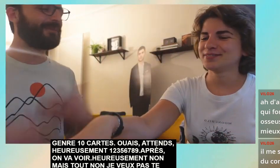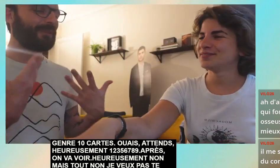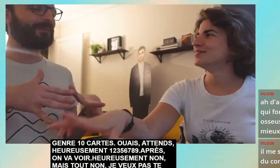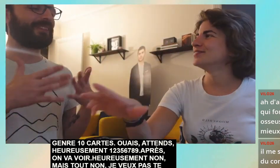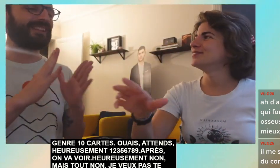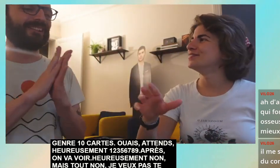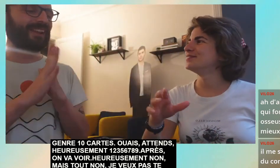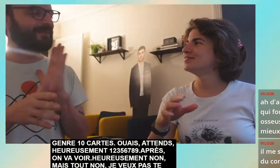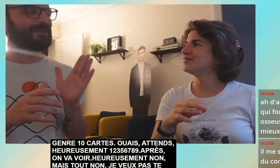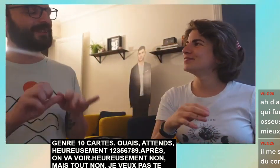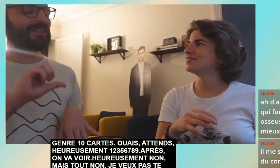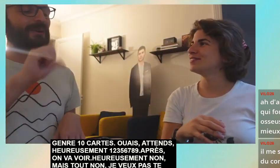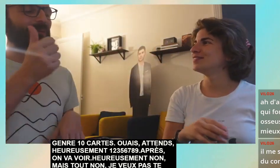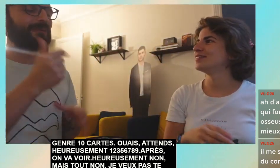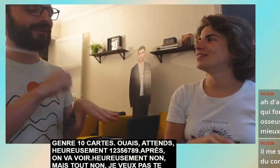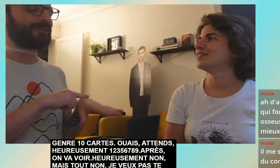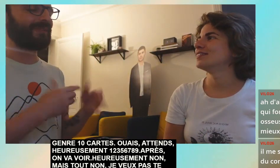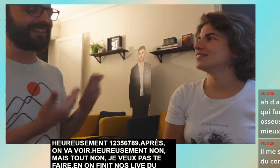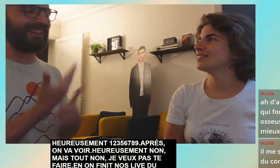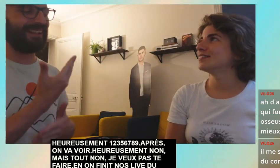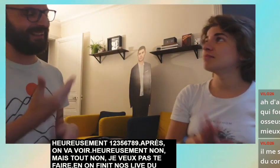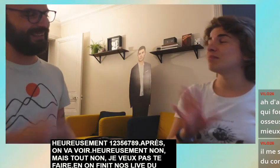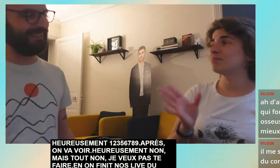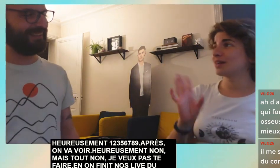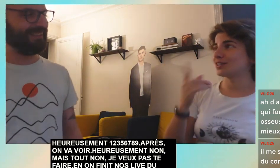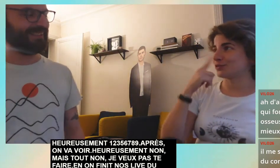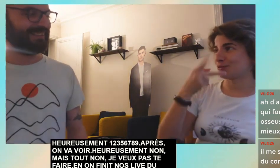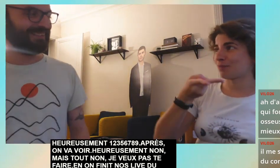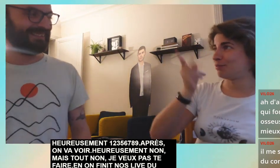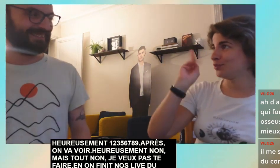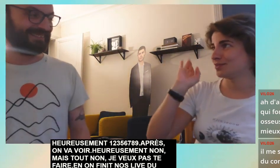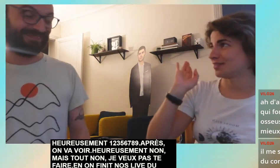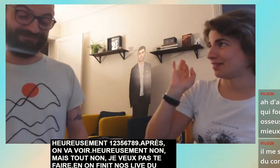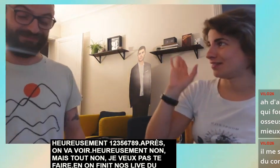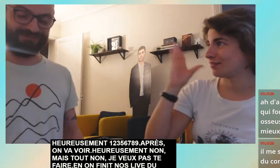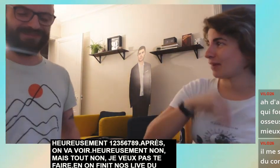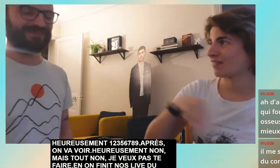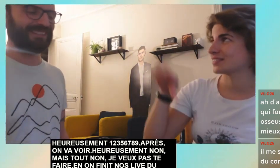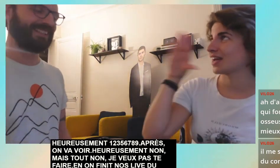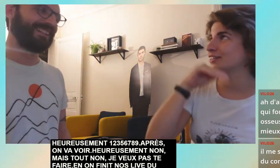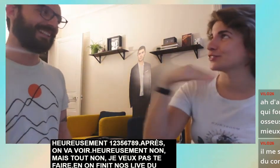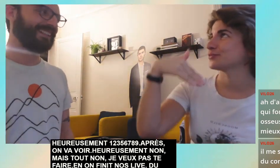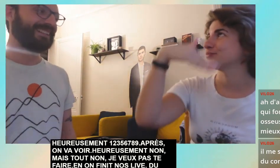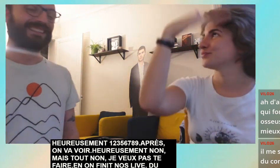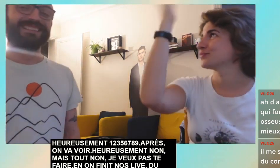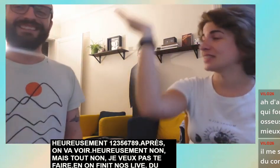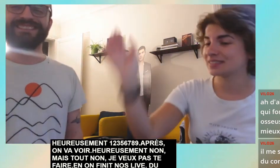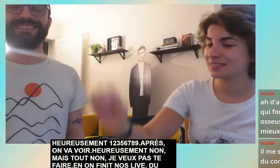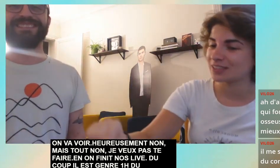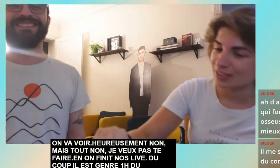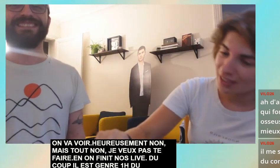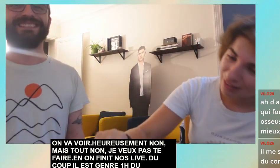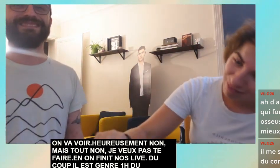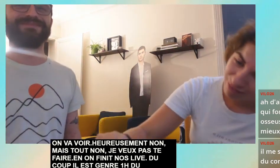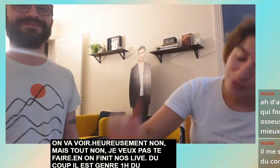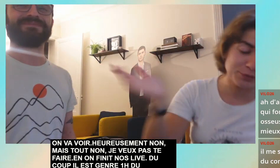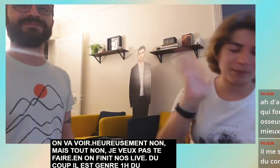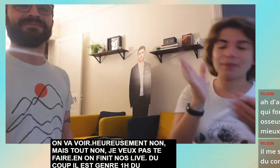On finit le live, du coup, il est genre 1h du matin. Même pas, ils sont plus. Hein. Bah, madame. Si, il y en a. Bah, je sais pas.